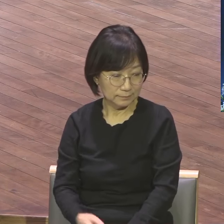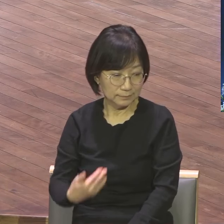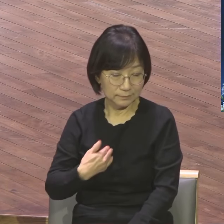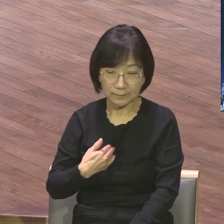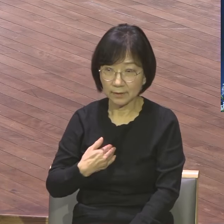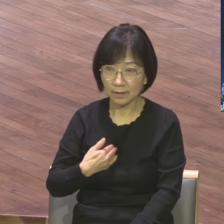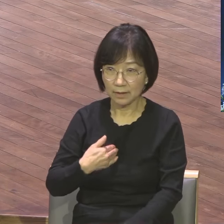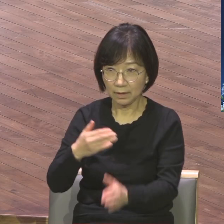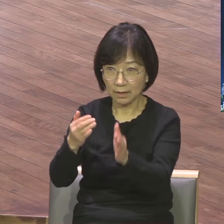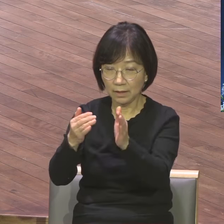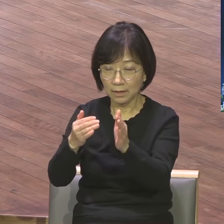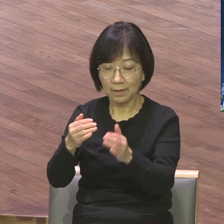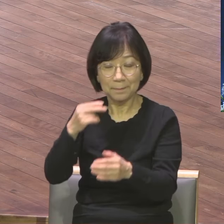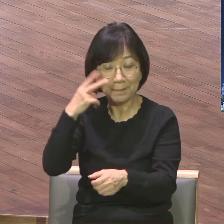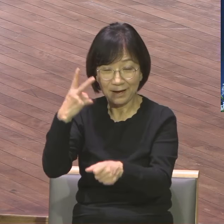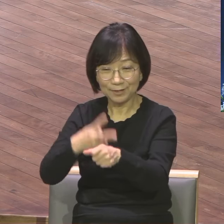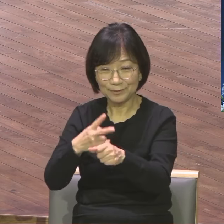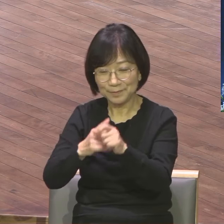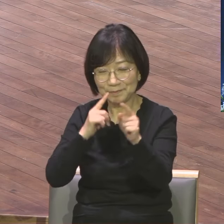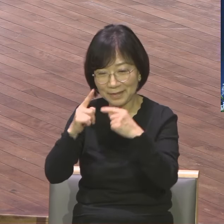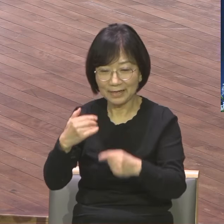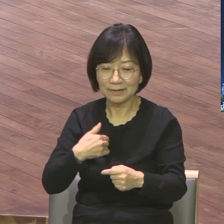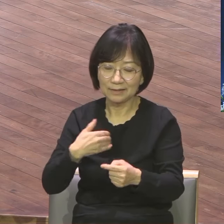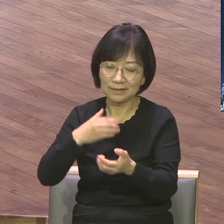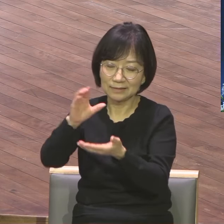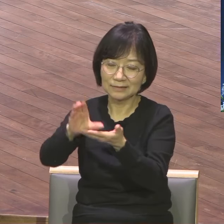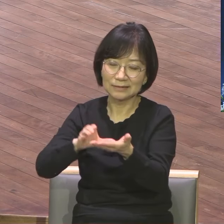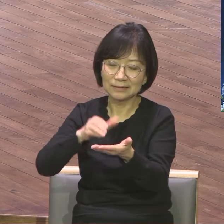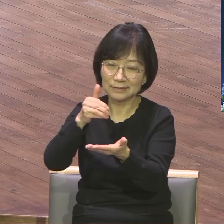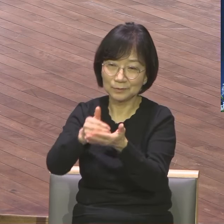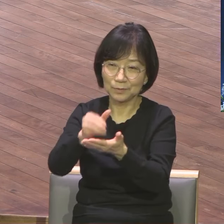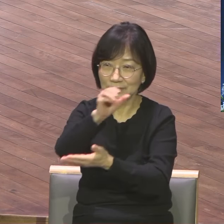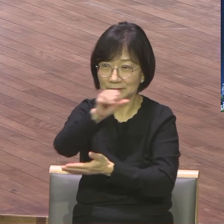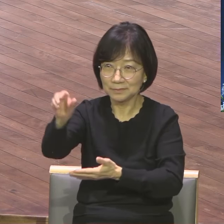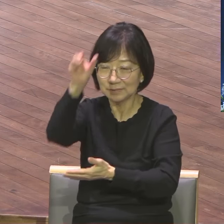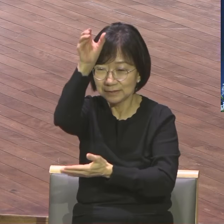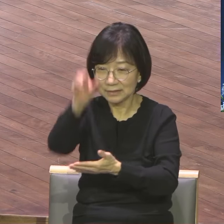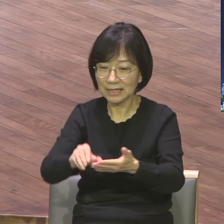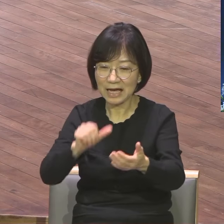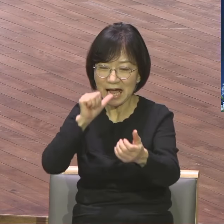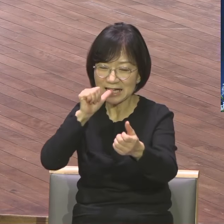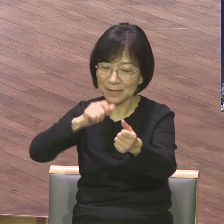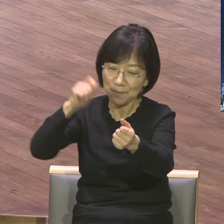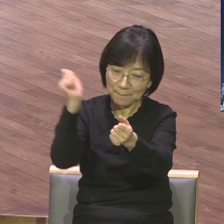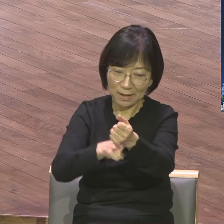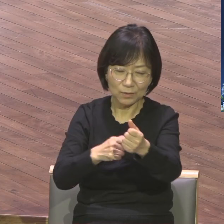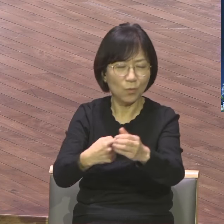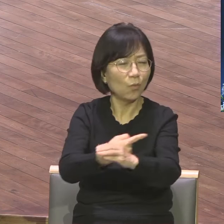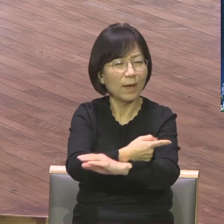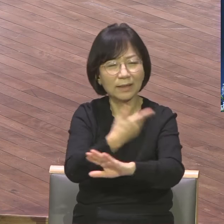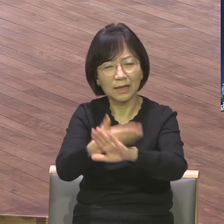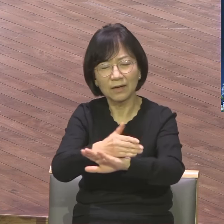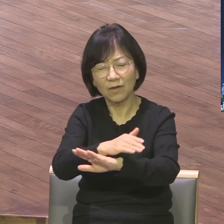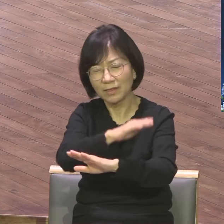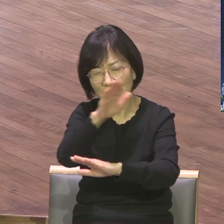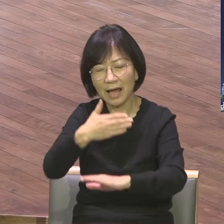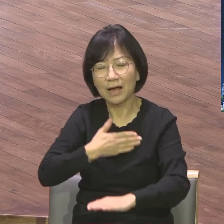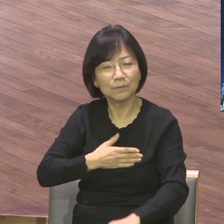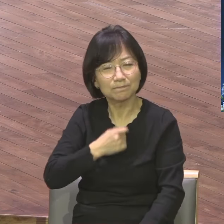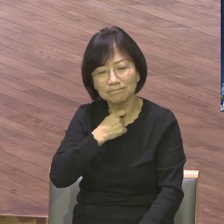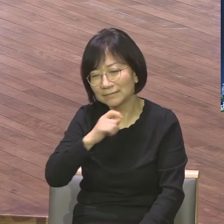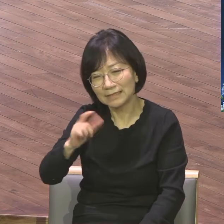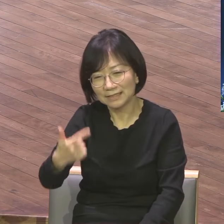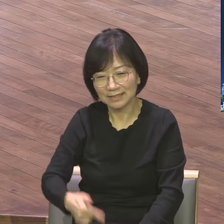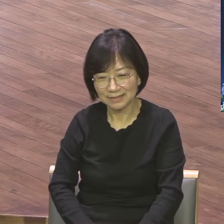못 박히신 것 외에는 아무것도 알지 아니하기로 작정하였습니다. 바울의 강력한 메시지는 뭐냐?